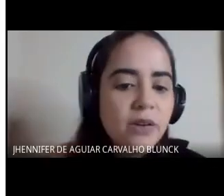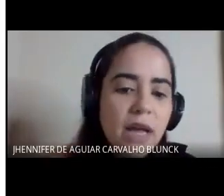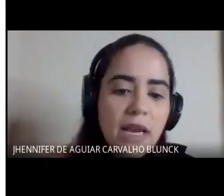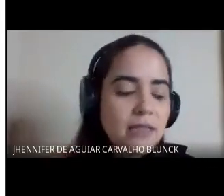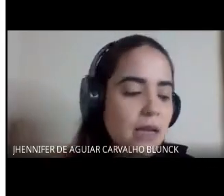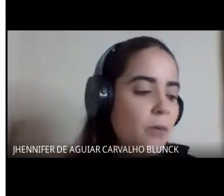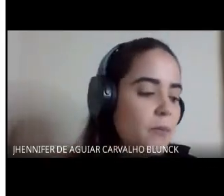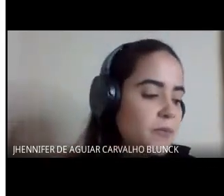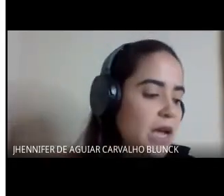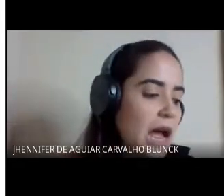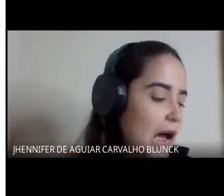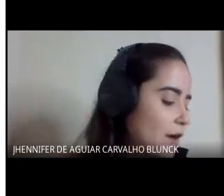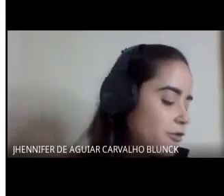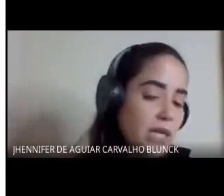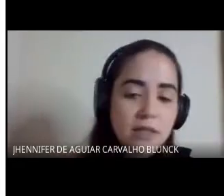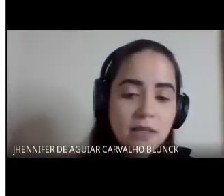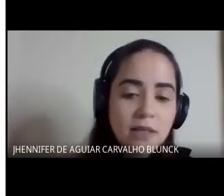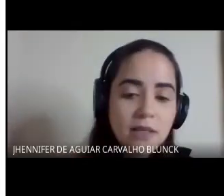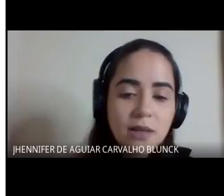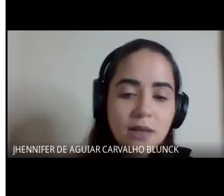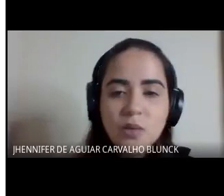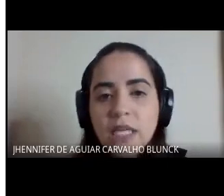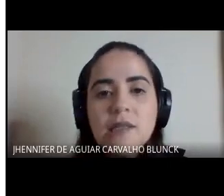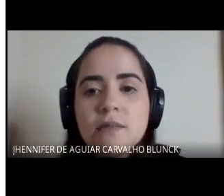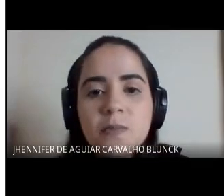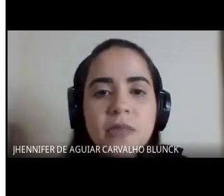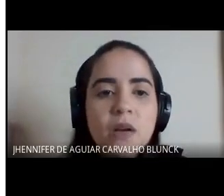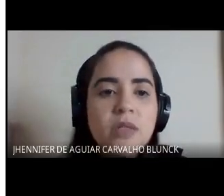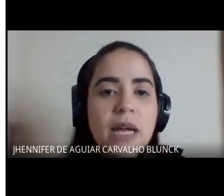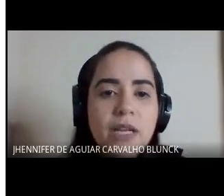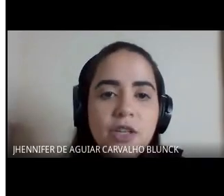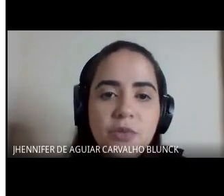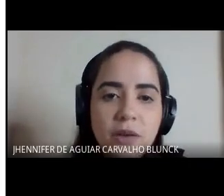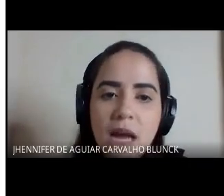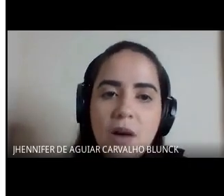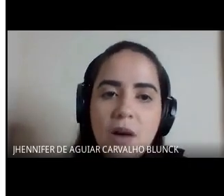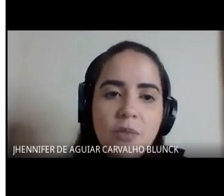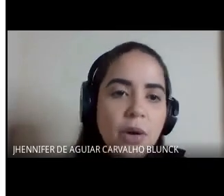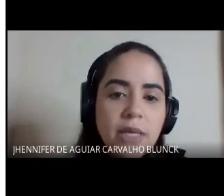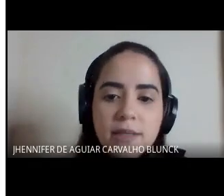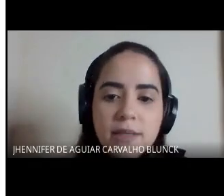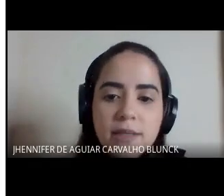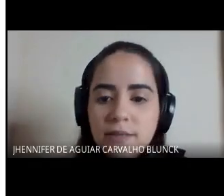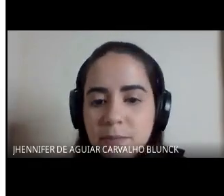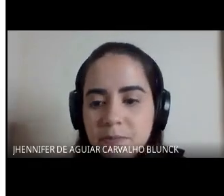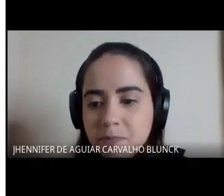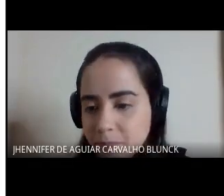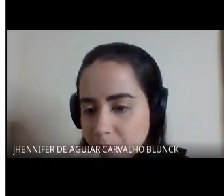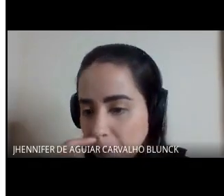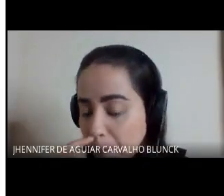Pessoal, alguém tem dúvida com relação à fundação do INES? Gostaria de perguntar alguma